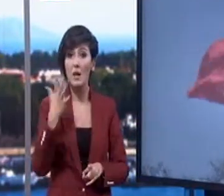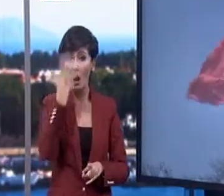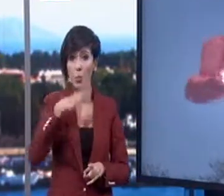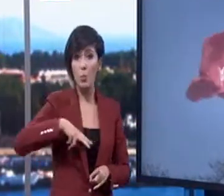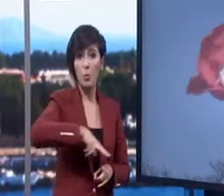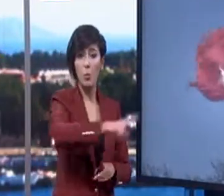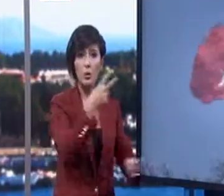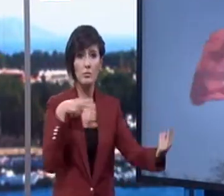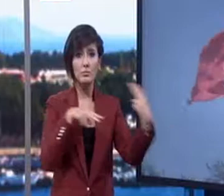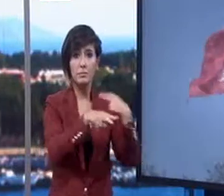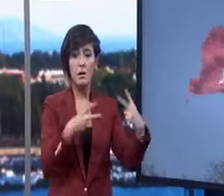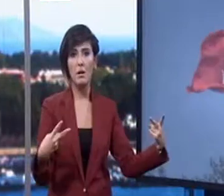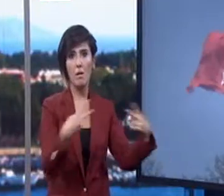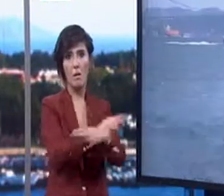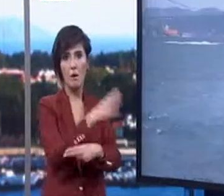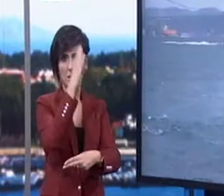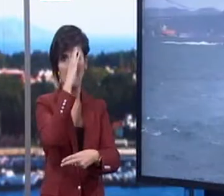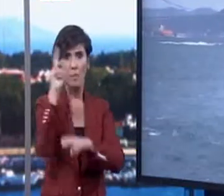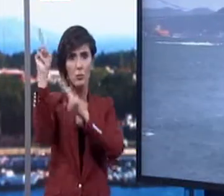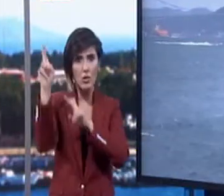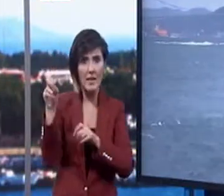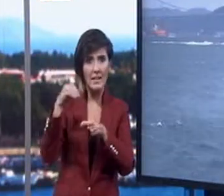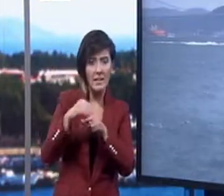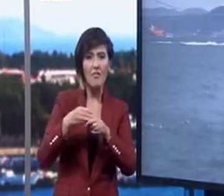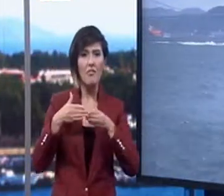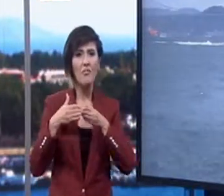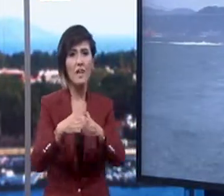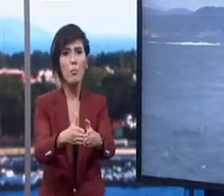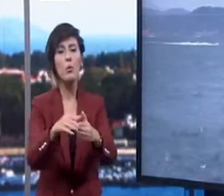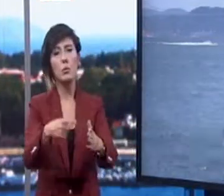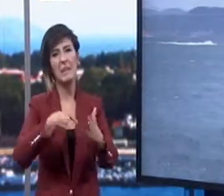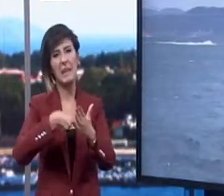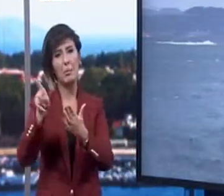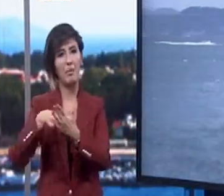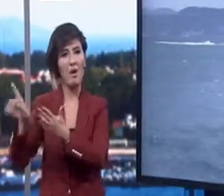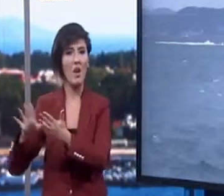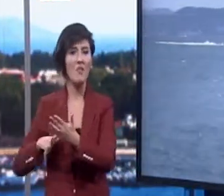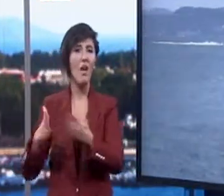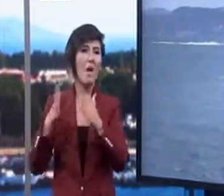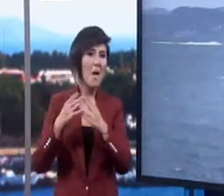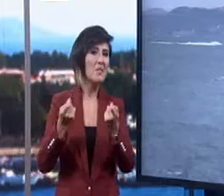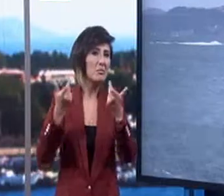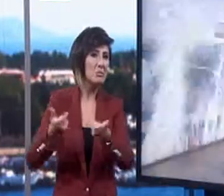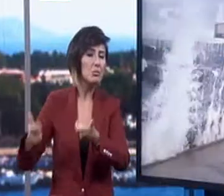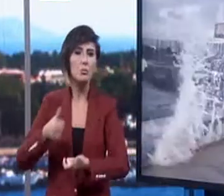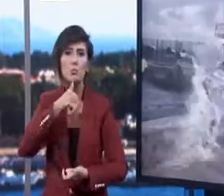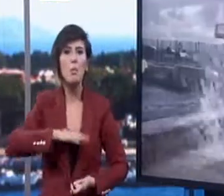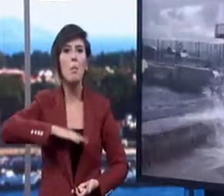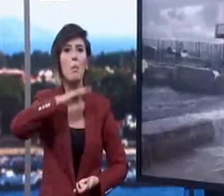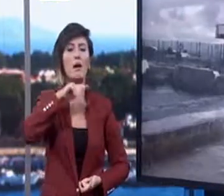ulaşıma kapandı. İstanbul ve Çanakkale'de ise bazı feribot seferleri bir süreliğine iptal edildi. Ev ve iş yerlerini de su bastı.